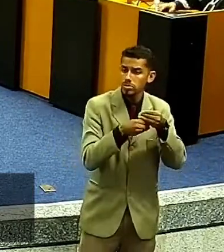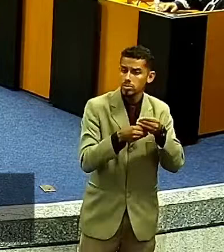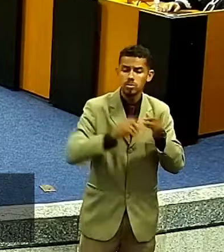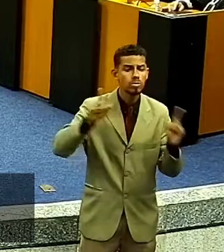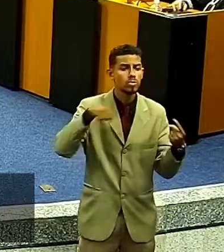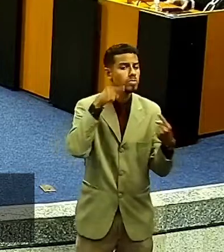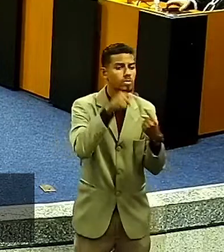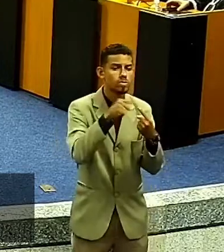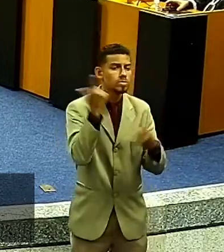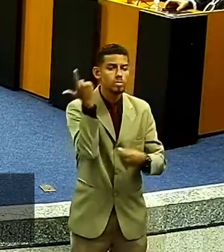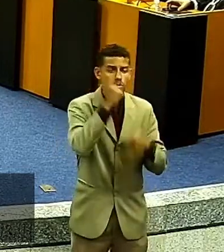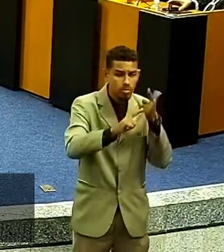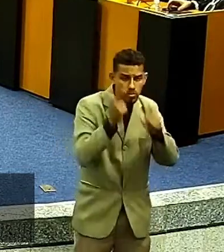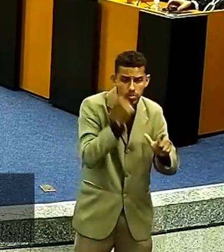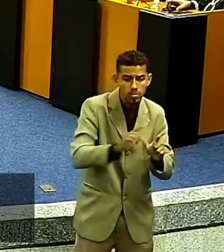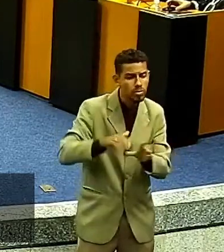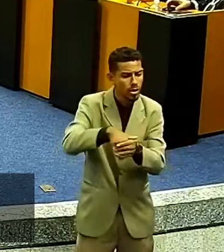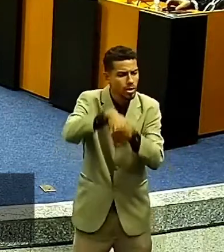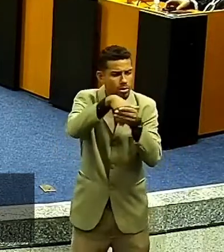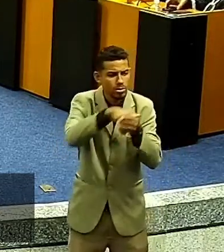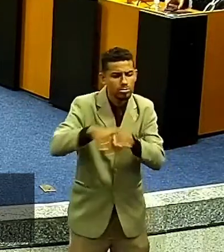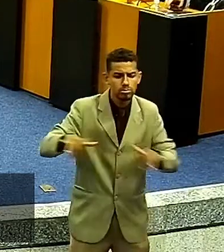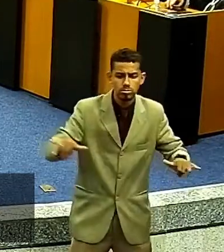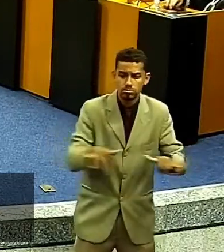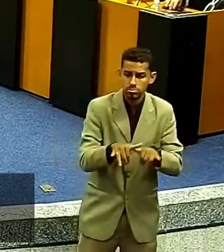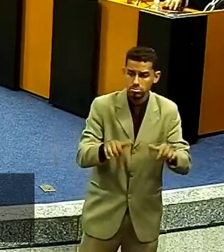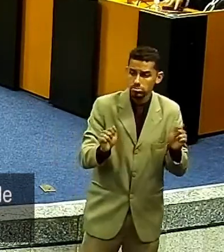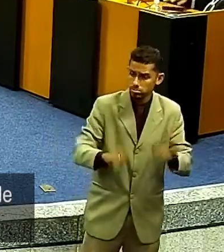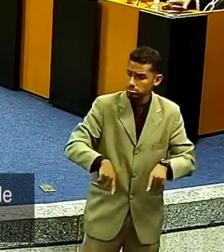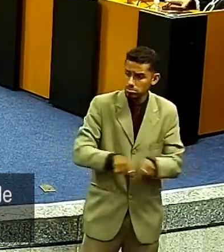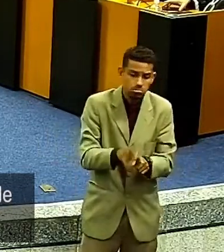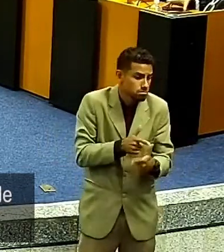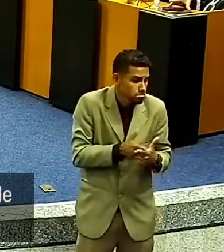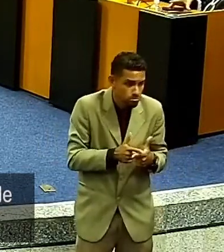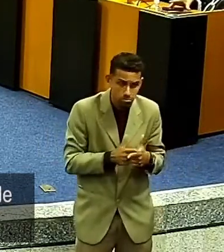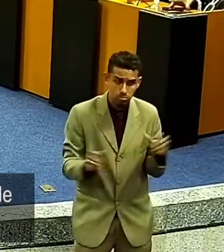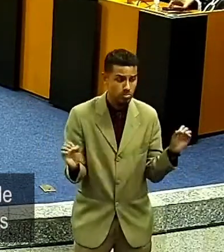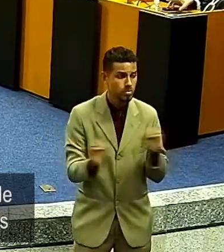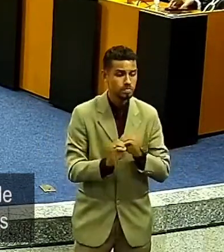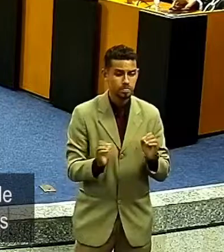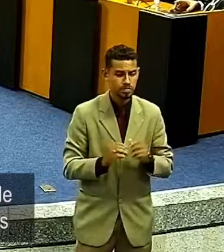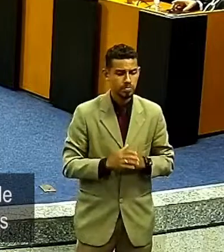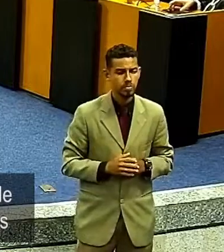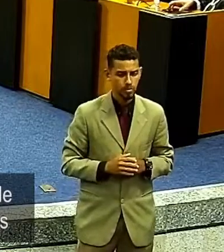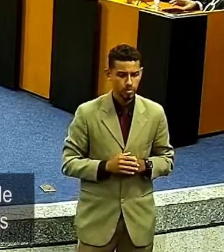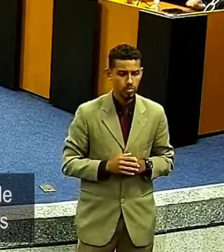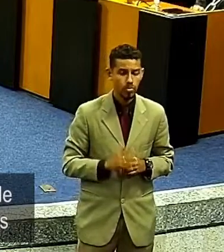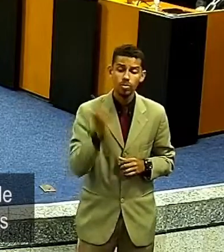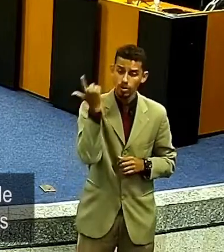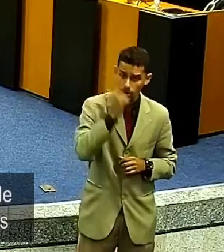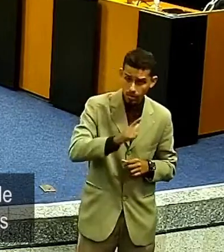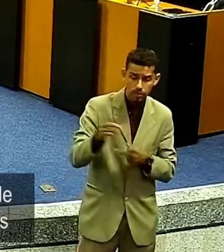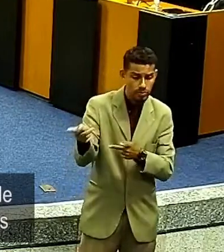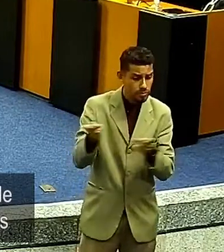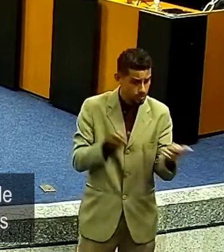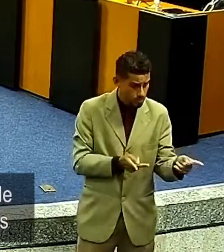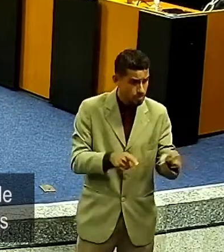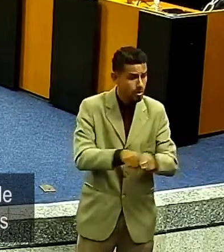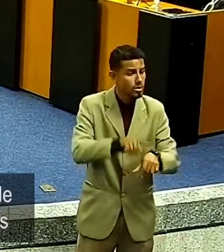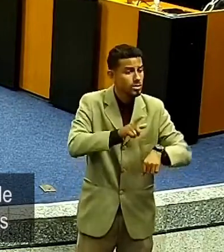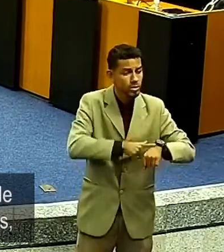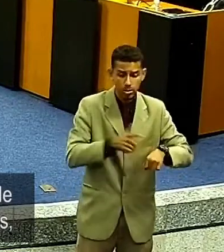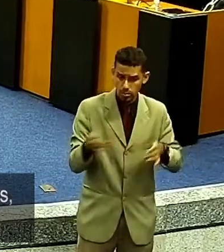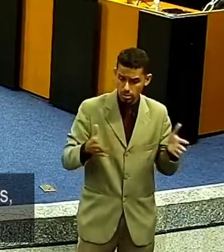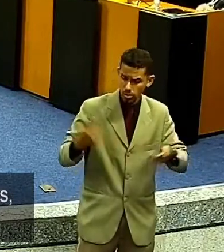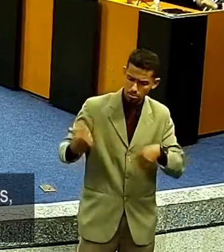propósito de termos eleições tranquilas e sem intercorrência tendo sido convidados para esse